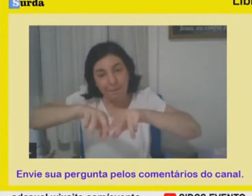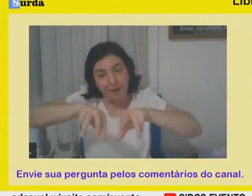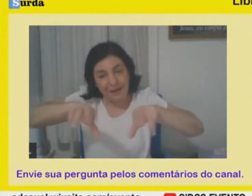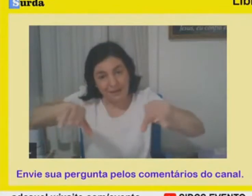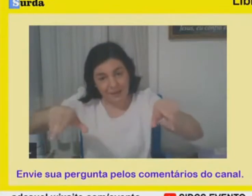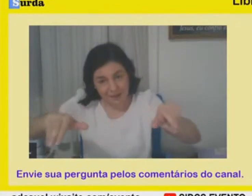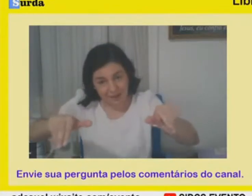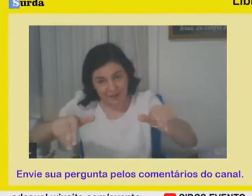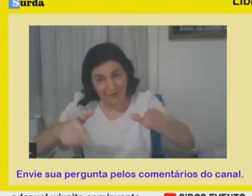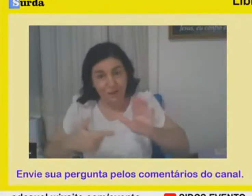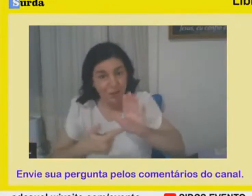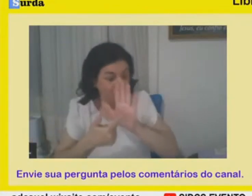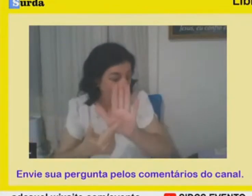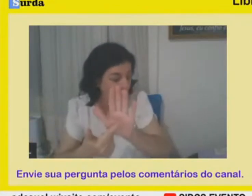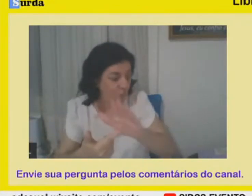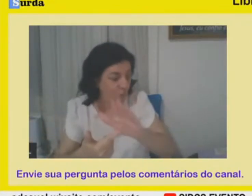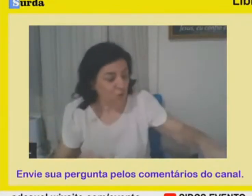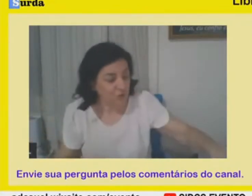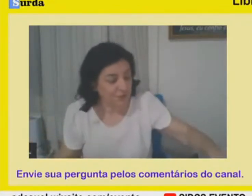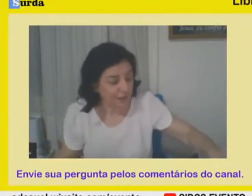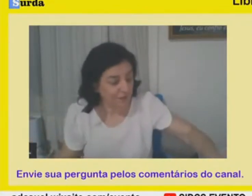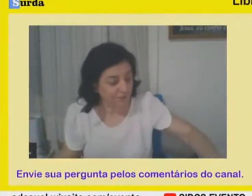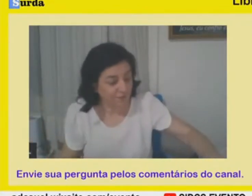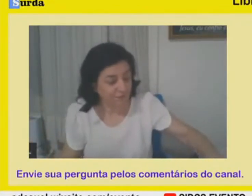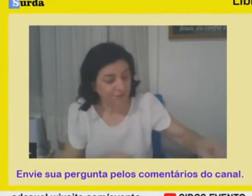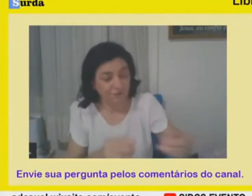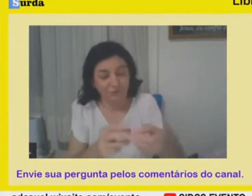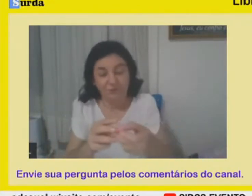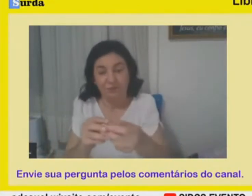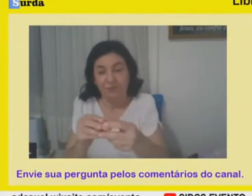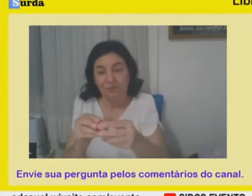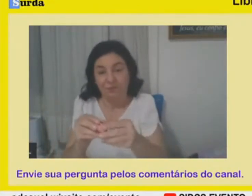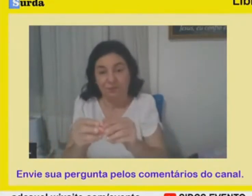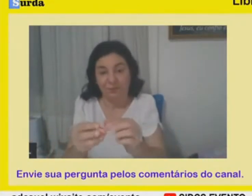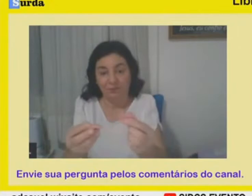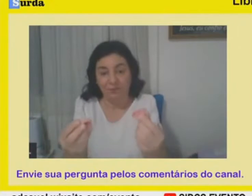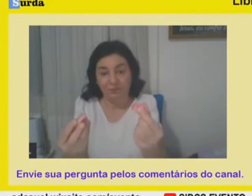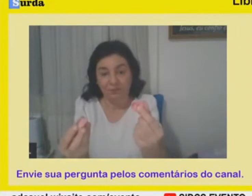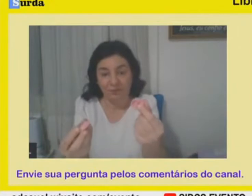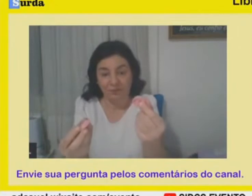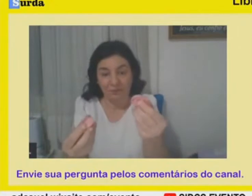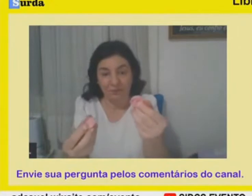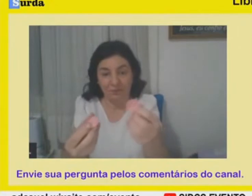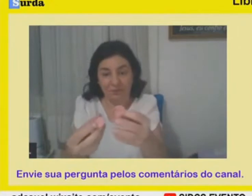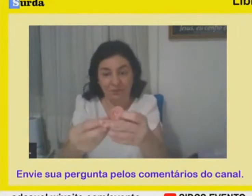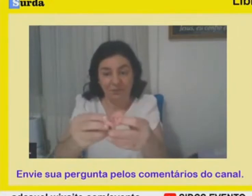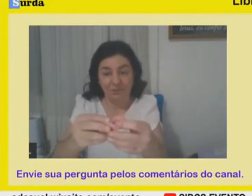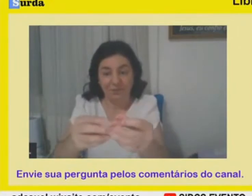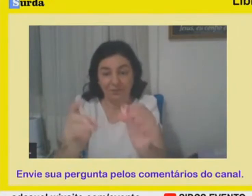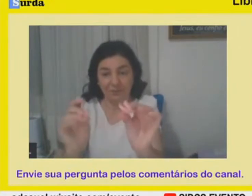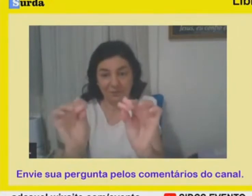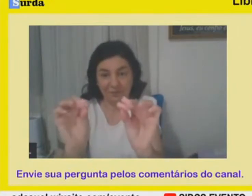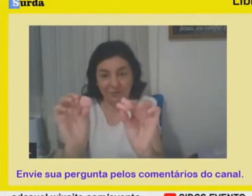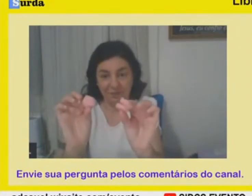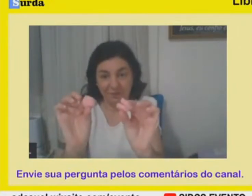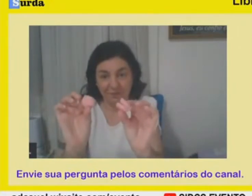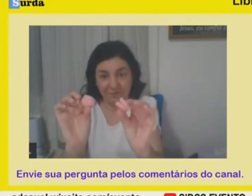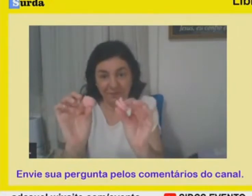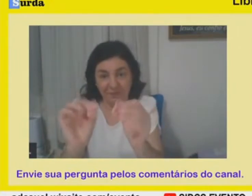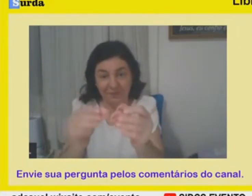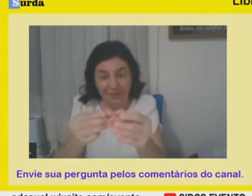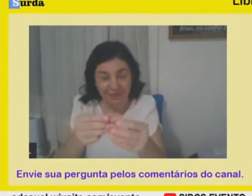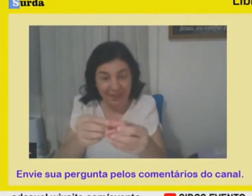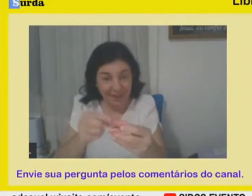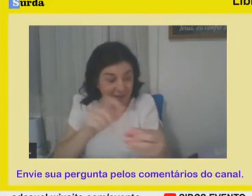tem que começar com materiais diversos, com visual, visual, né?